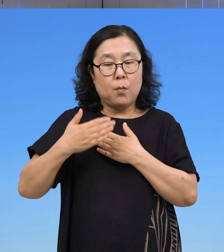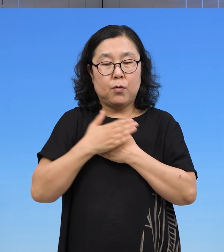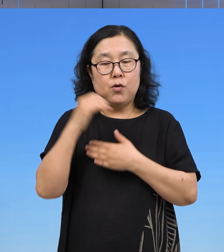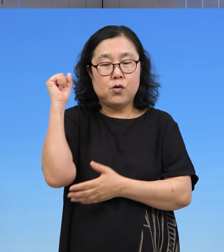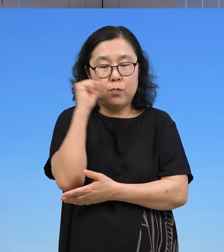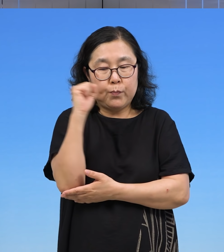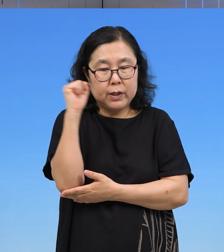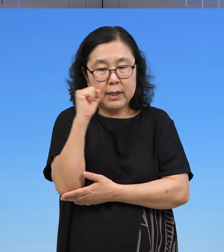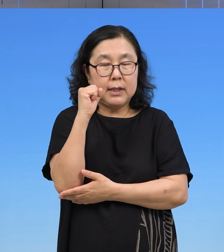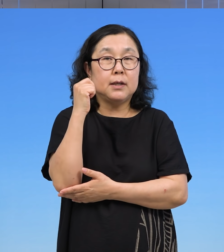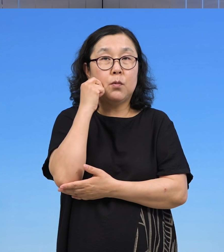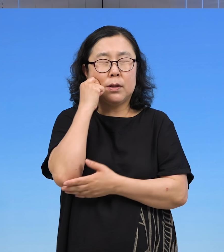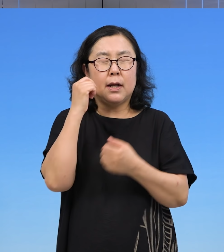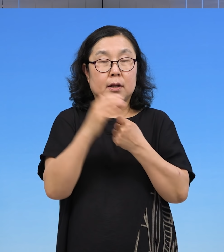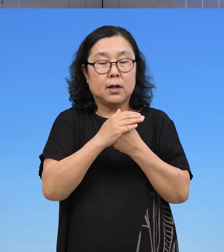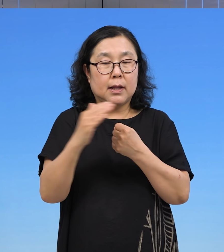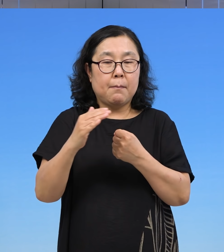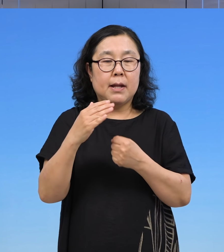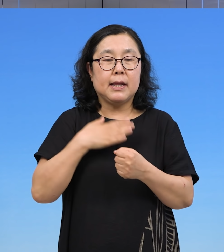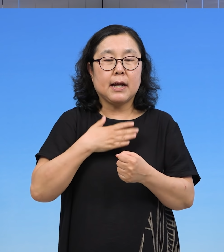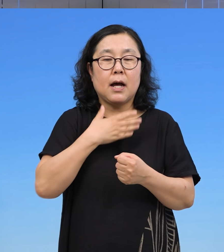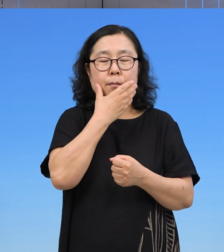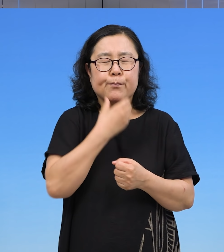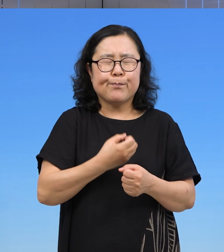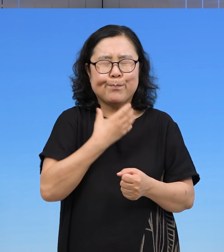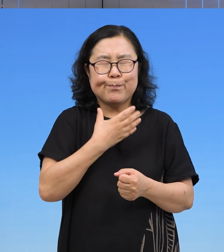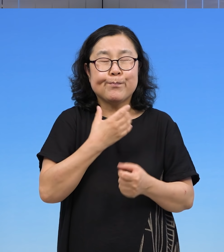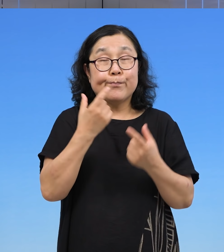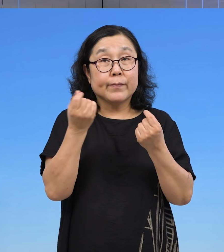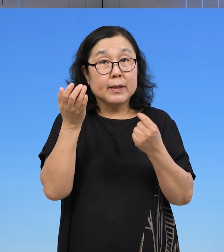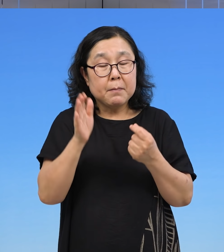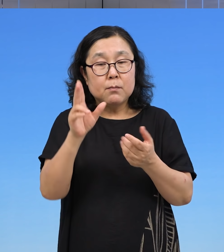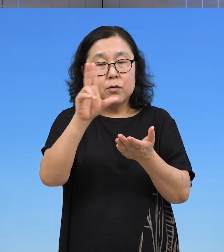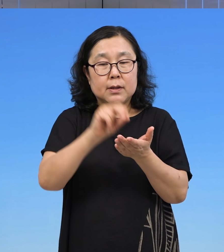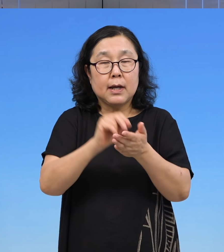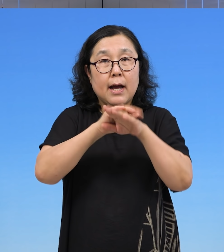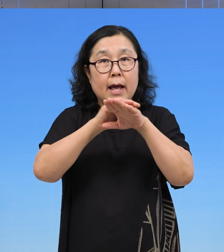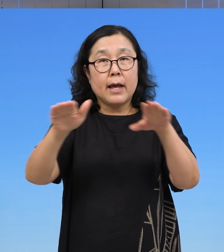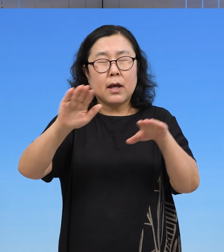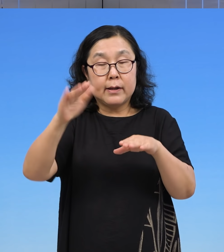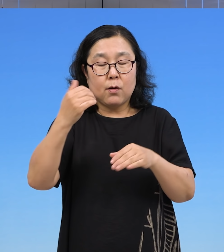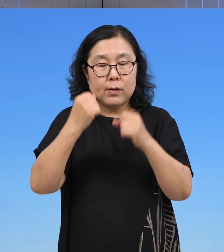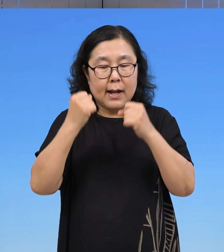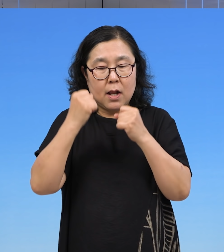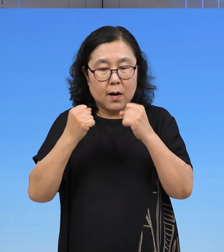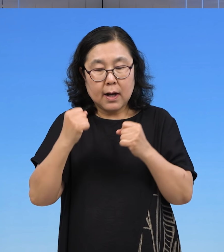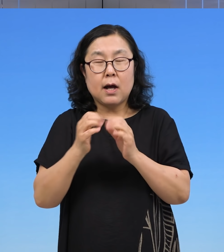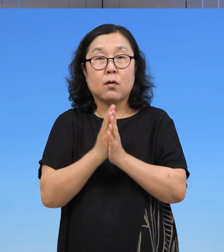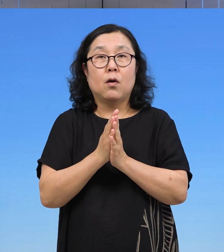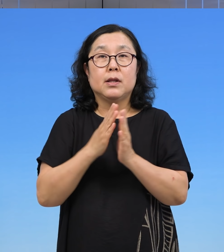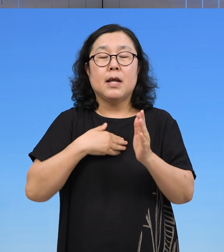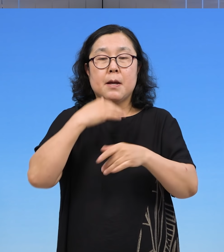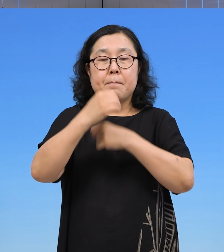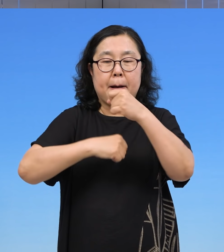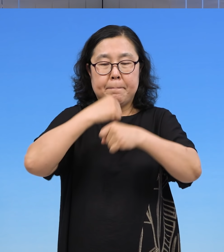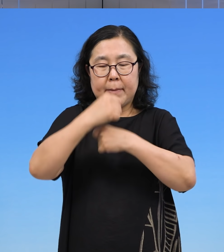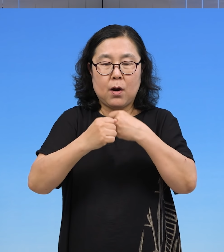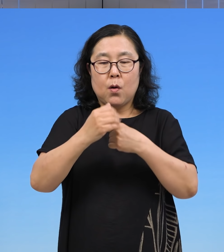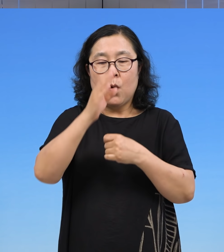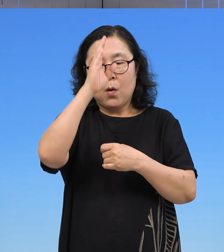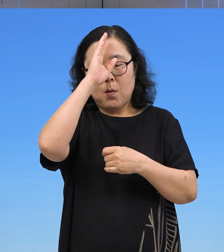움직이지 못하는 이것 때문에 네가 불행한 것 같지만 이제 이 문제가 해결이 되고 달려가고 뛰어가고 마음대로